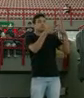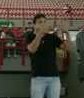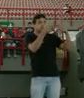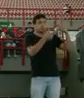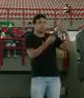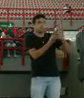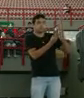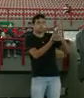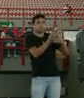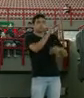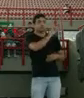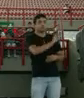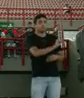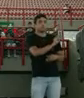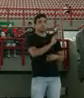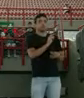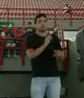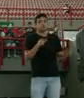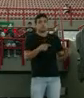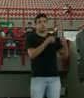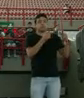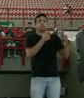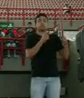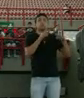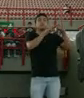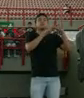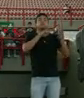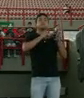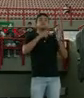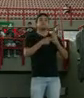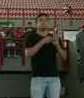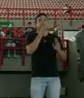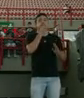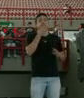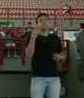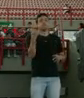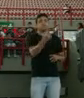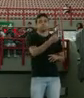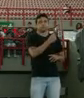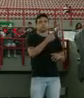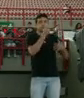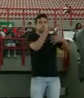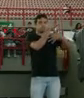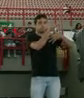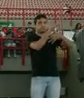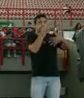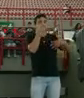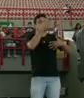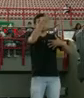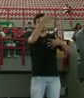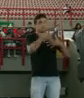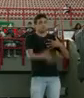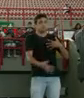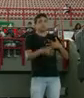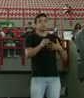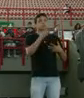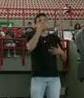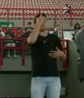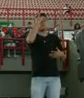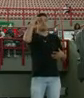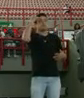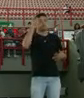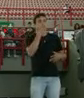Faz sentido? Totalmente. O que ele está dizendo aí para nós? Ó, o item A está dizendo o seguinte, que se uma